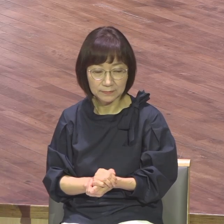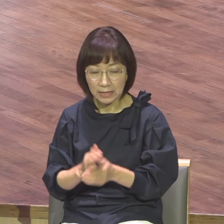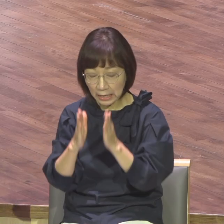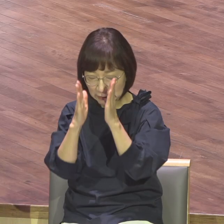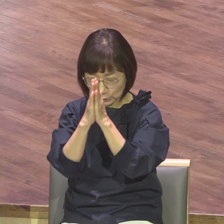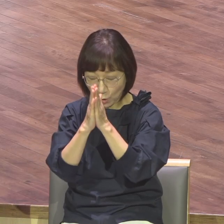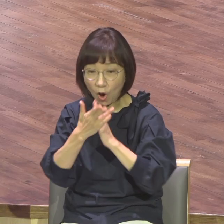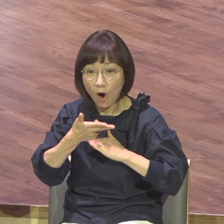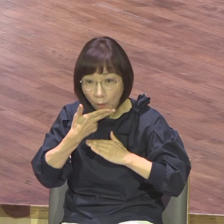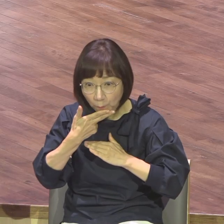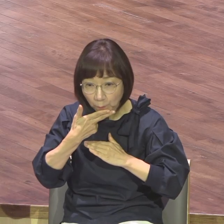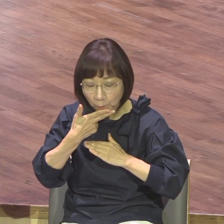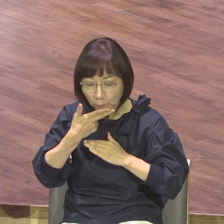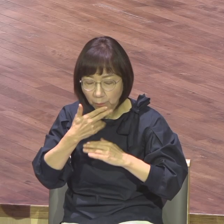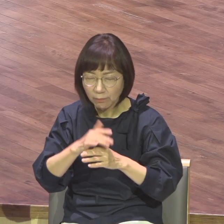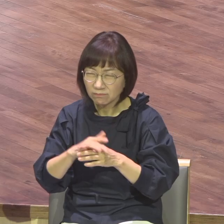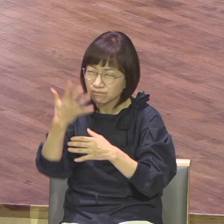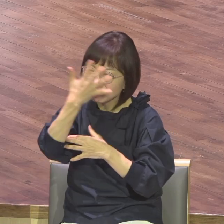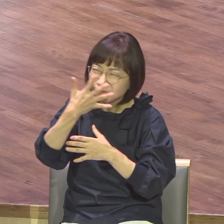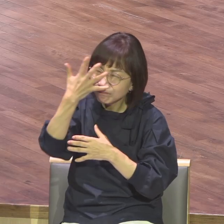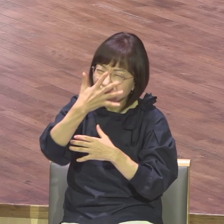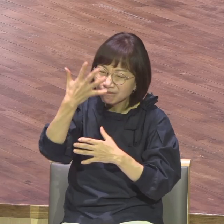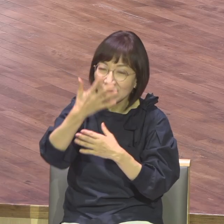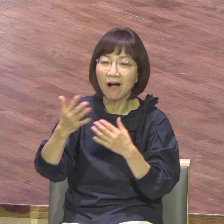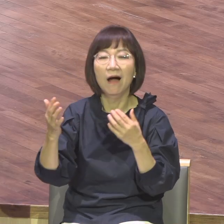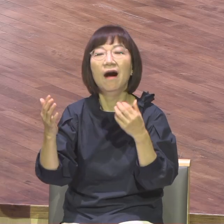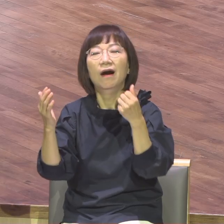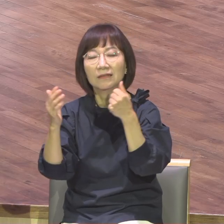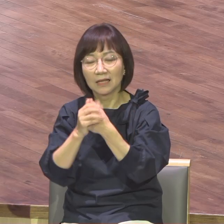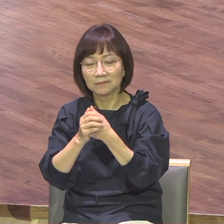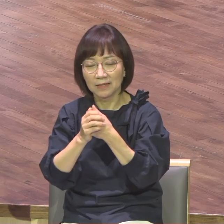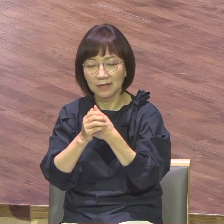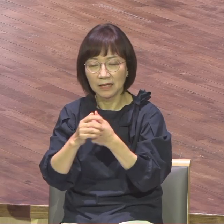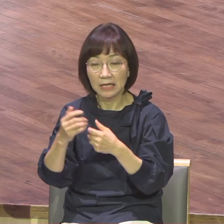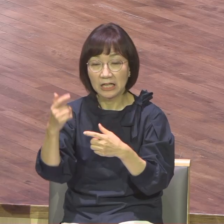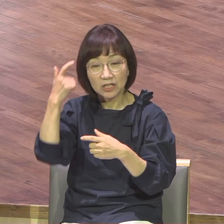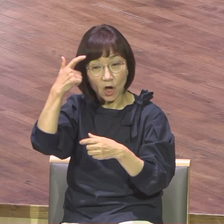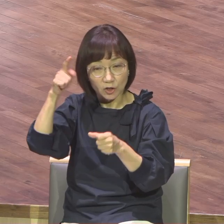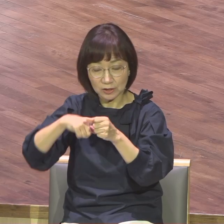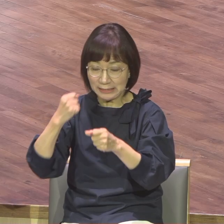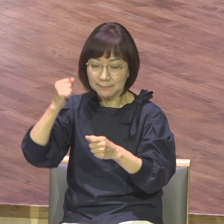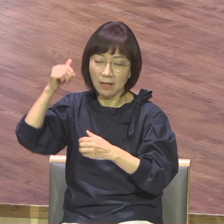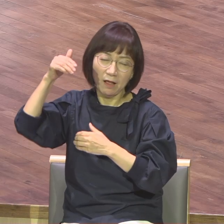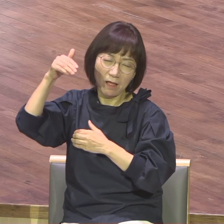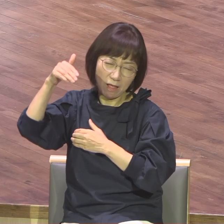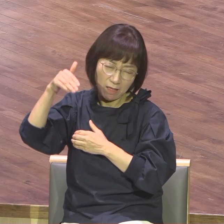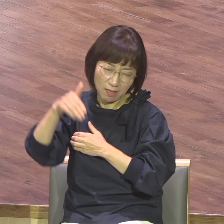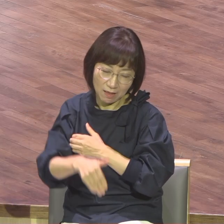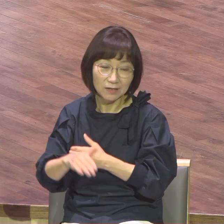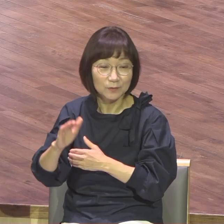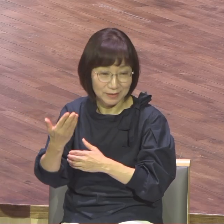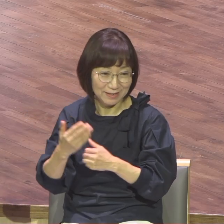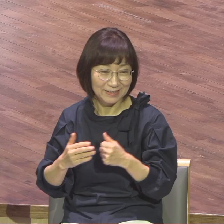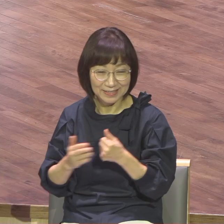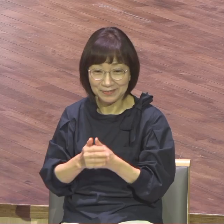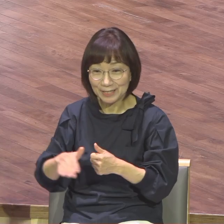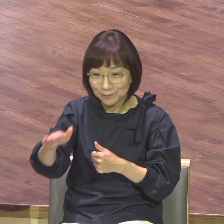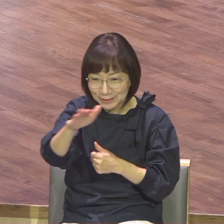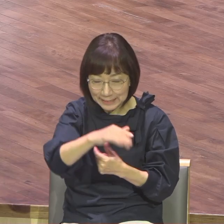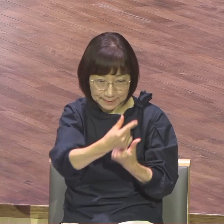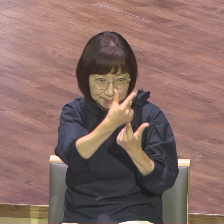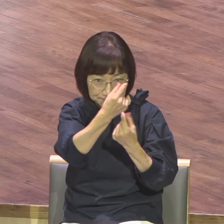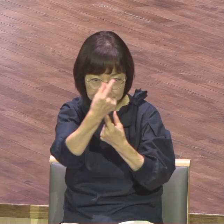힘이 없습니다. 확신이 없으니까 뭐 주저주저 하죠 맨날. 정시, 무시, 집중, 기도의